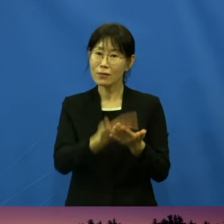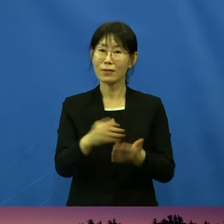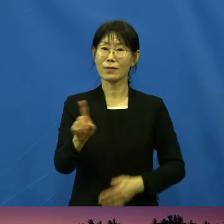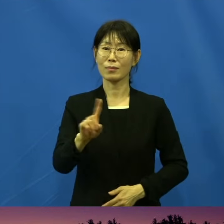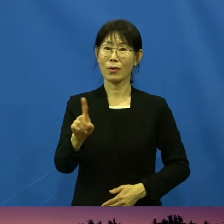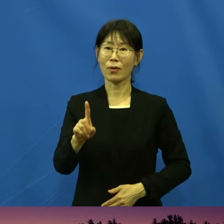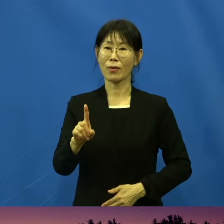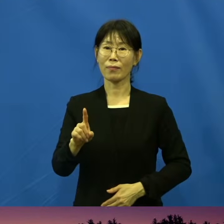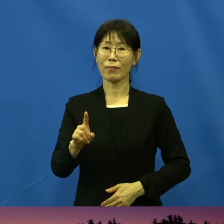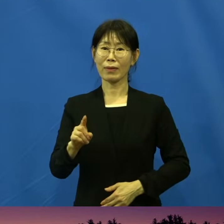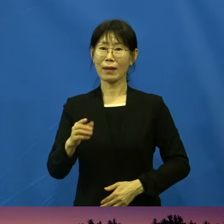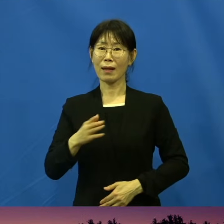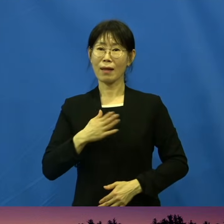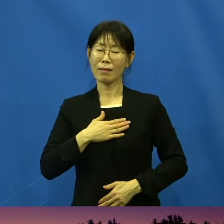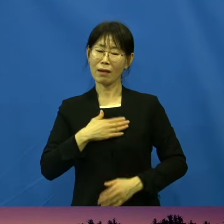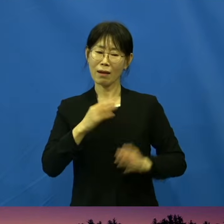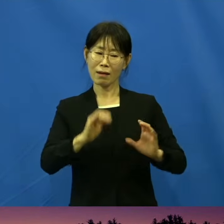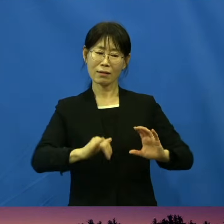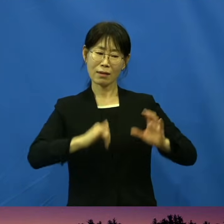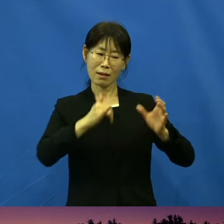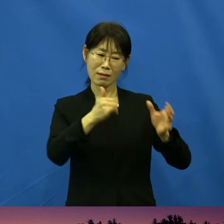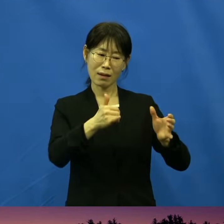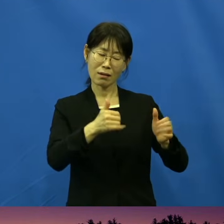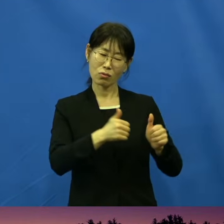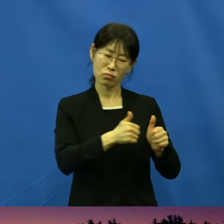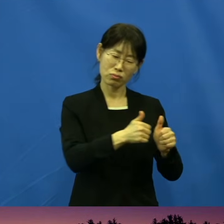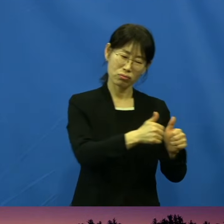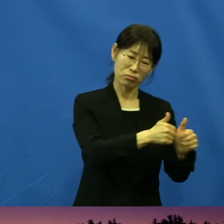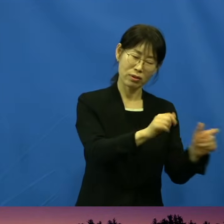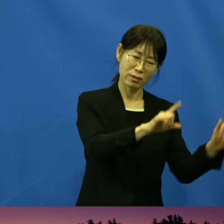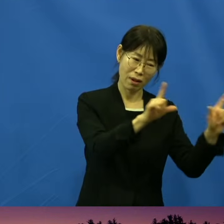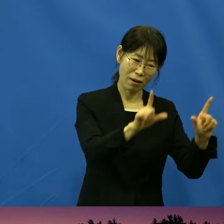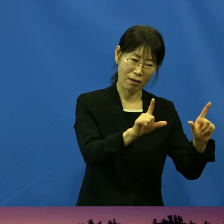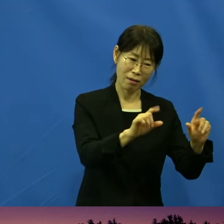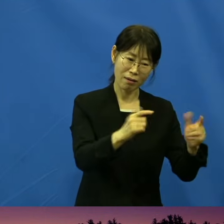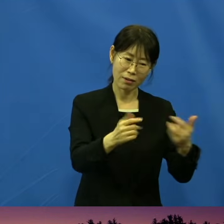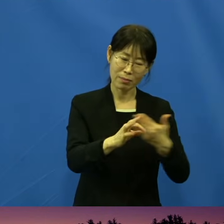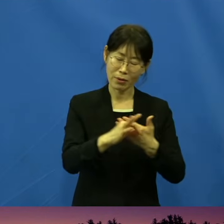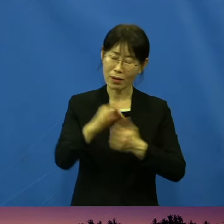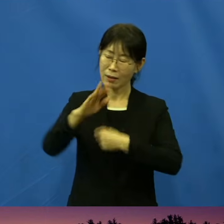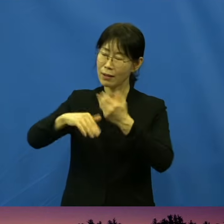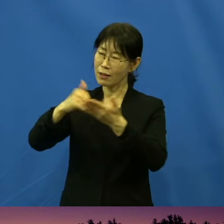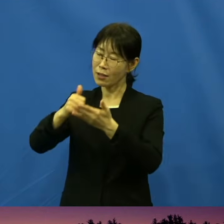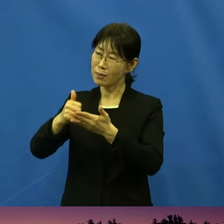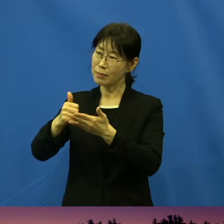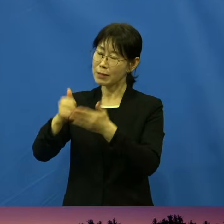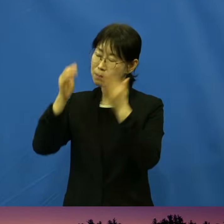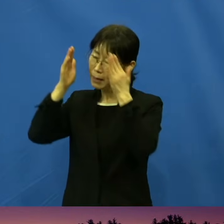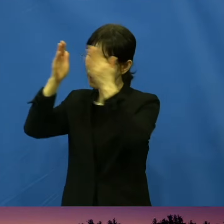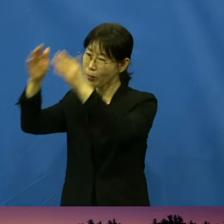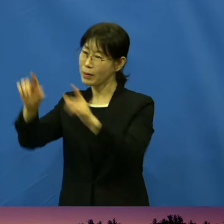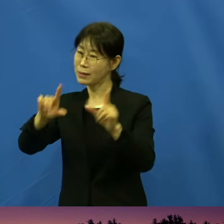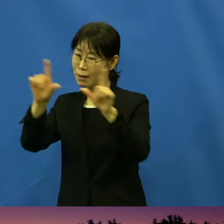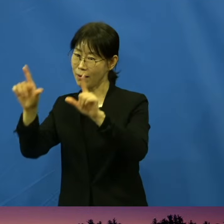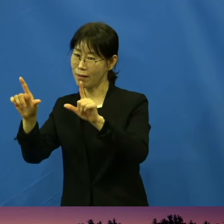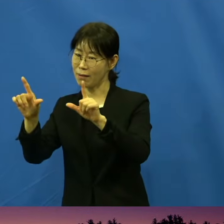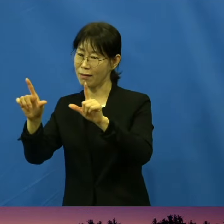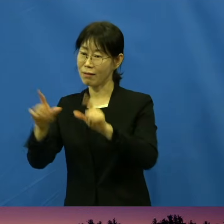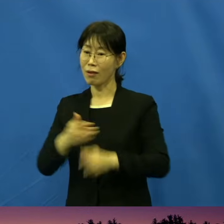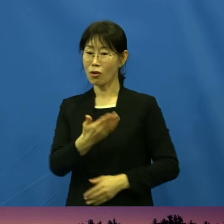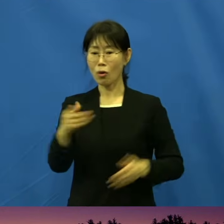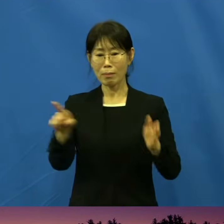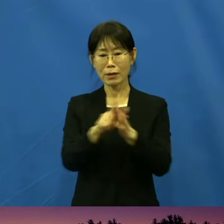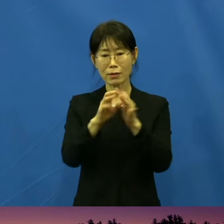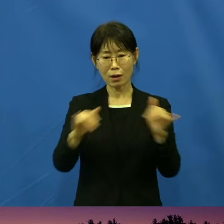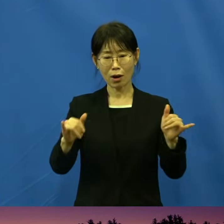내가 세상의 사람들을 닮아가느냐, 아니면 내가 그리스도를 더 닮아가느냐. 우리의 소원은 그리스도를 닮는 거예요.